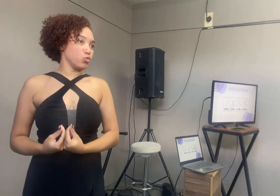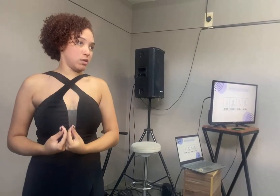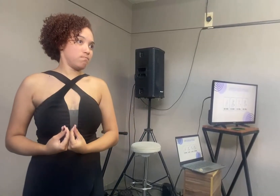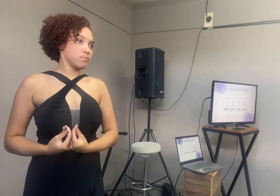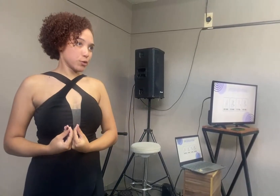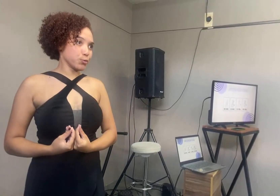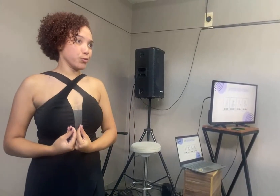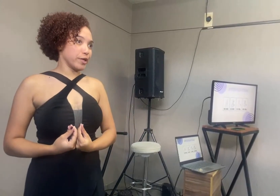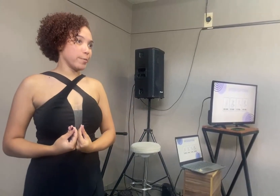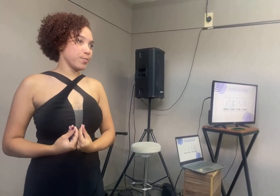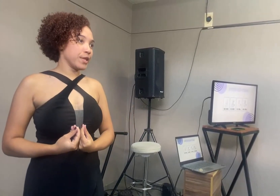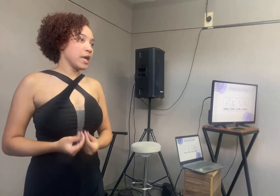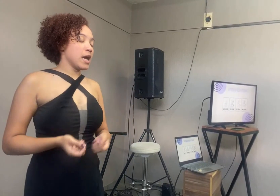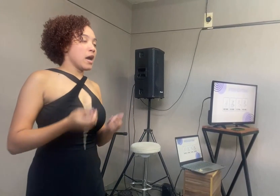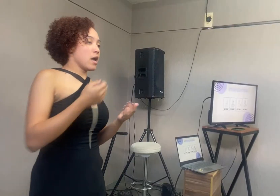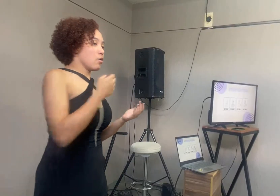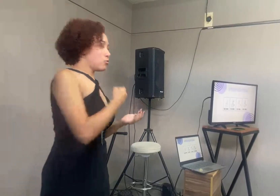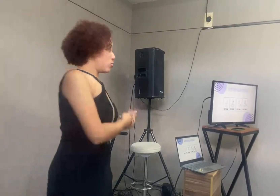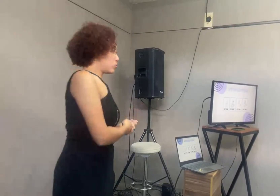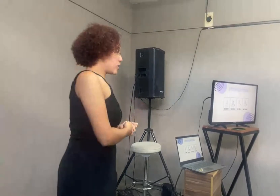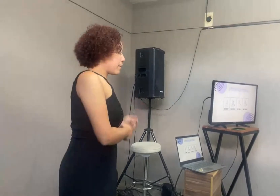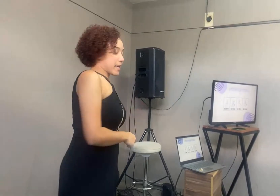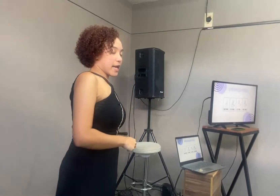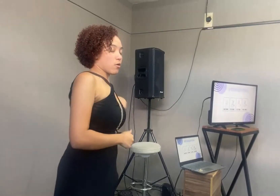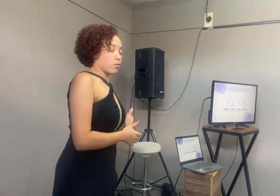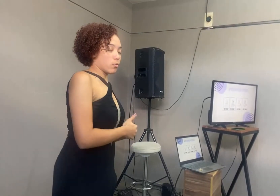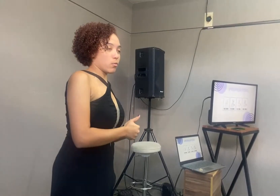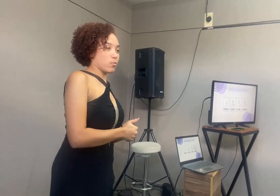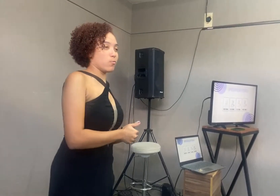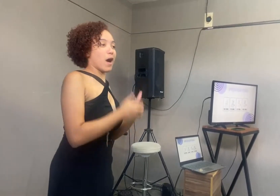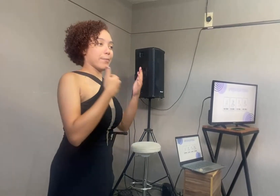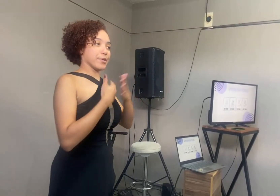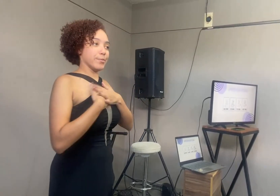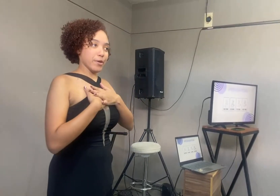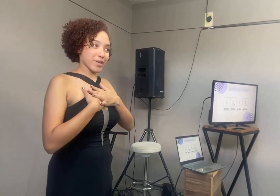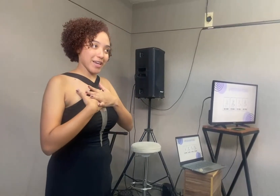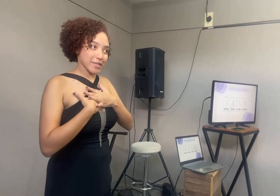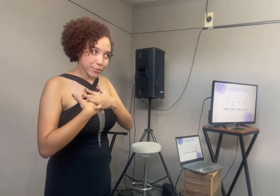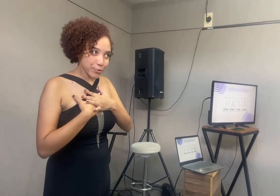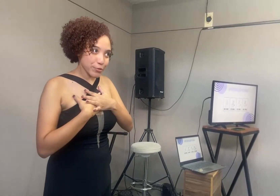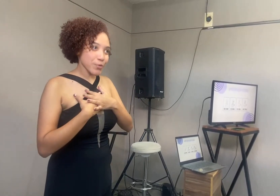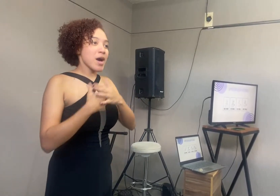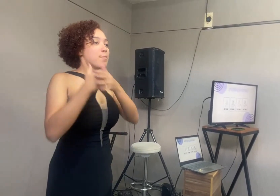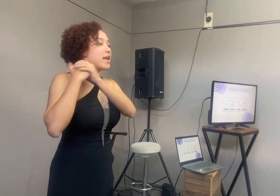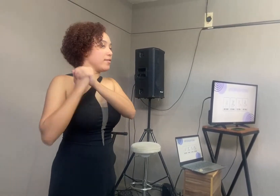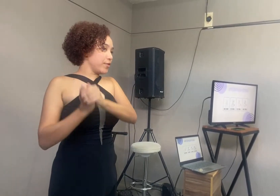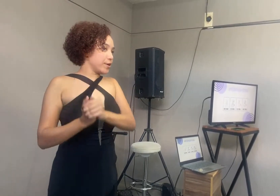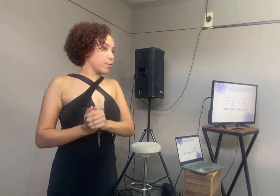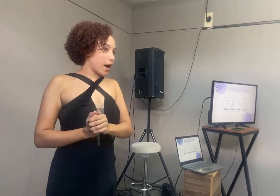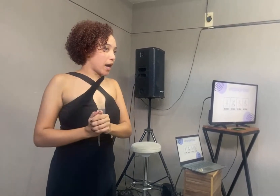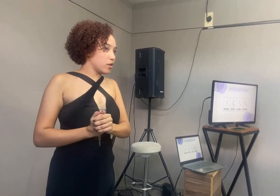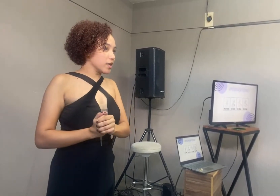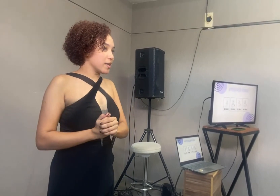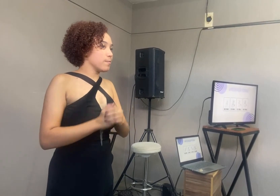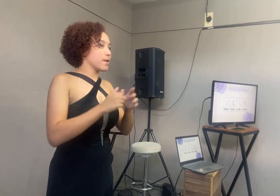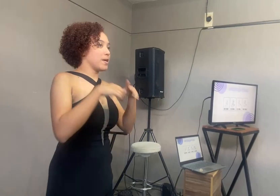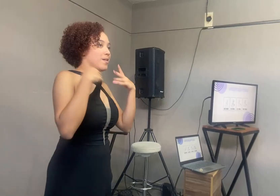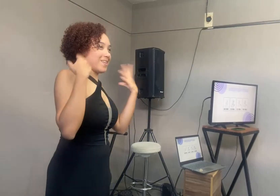cultura surda. Eu já marquei com um amigo meu, que ele é surdo, para ele vir numa aula aqui, para